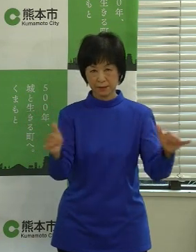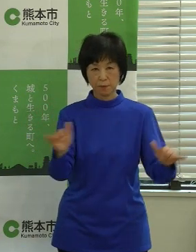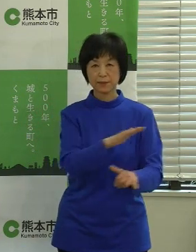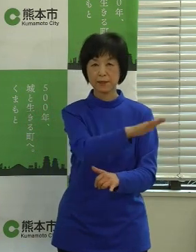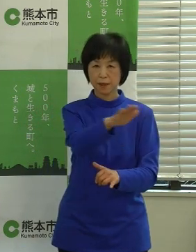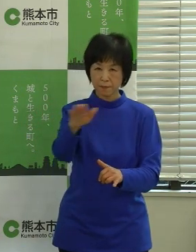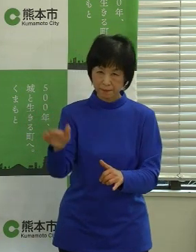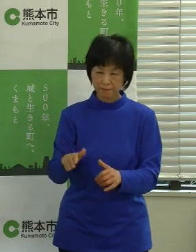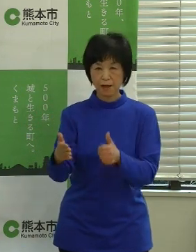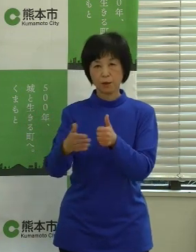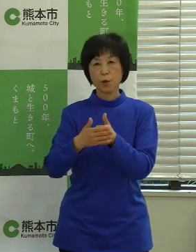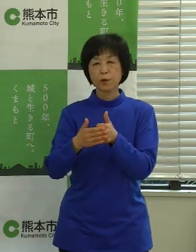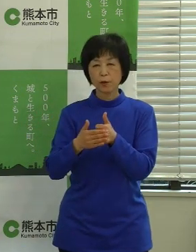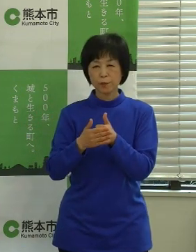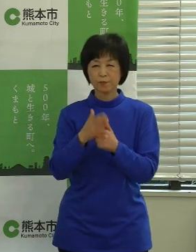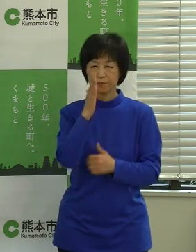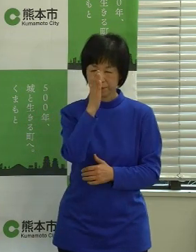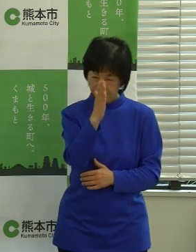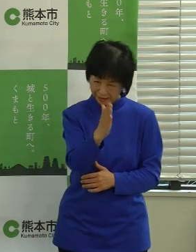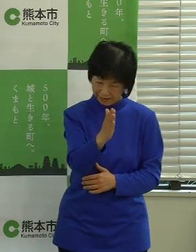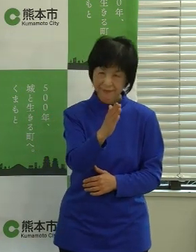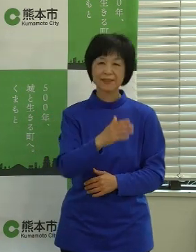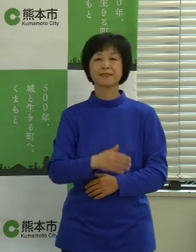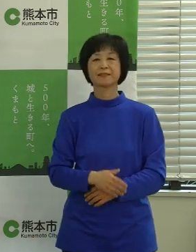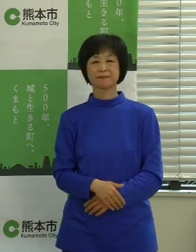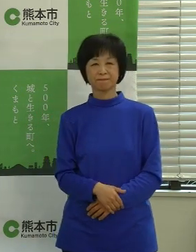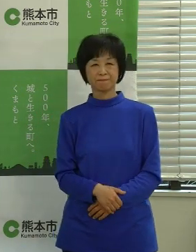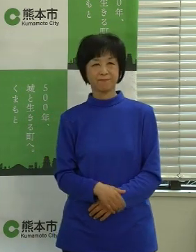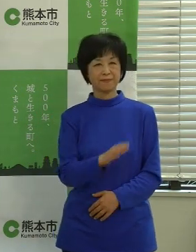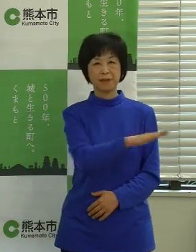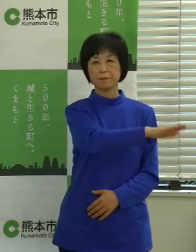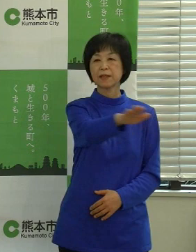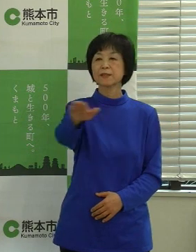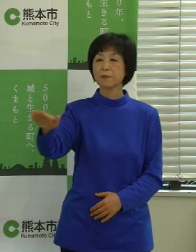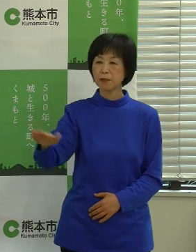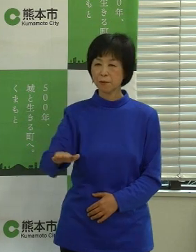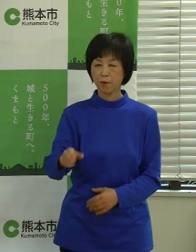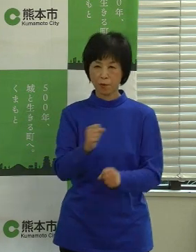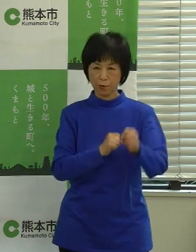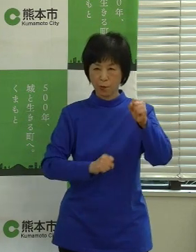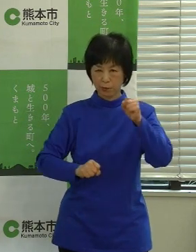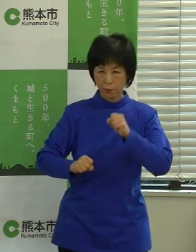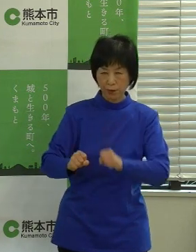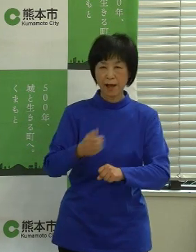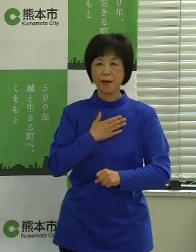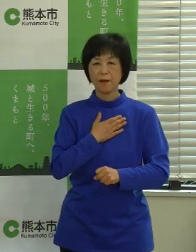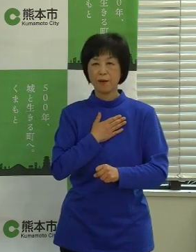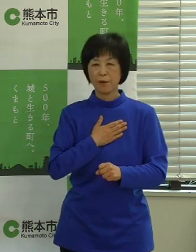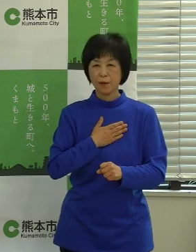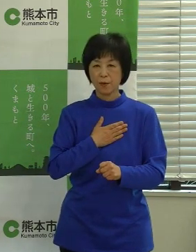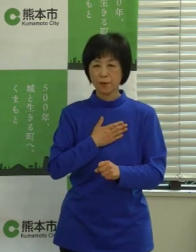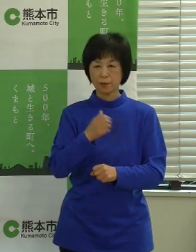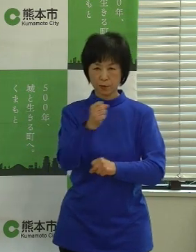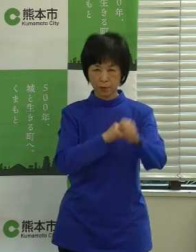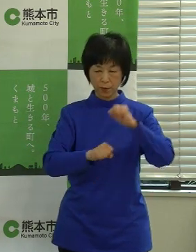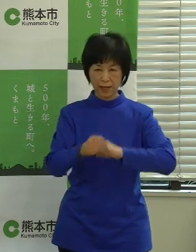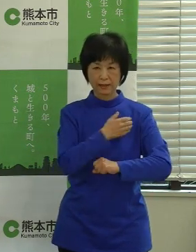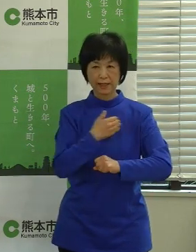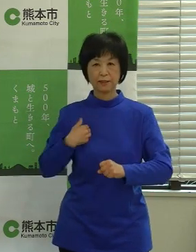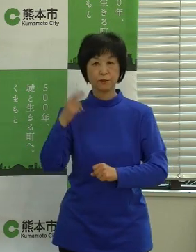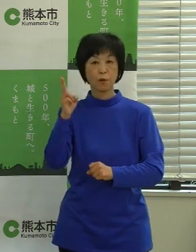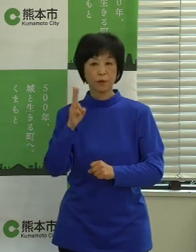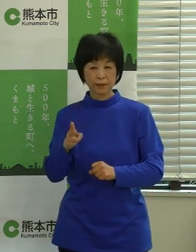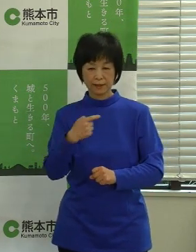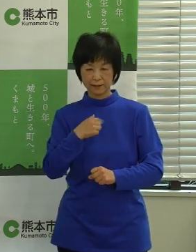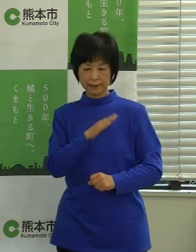としてはその市民の皆様の行動が、まあ、分かりやすいようにですね、お伝えしていくということが